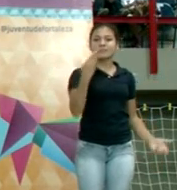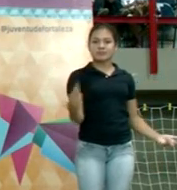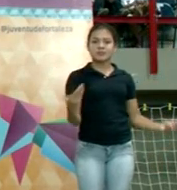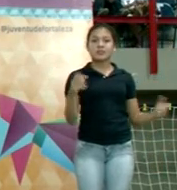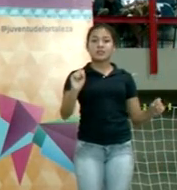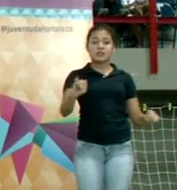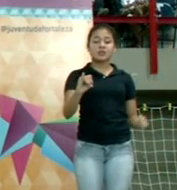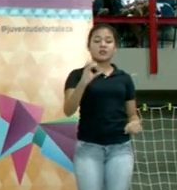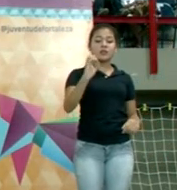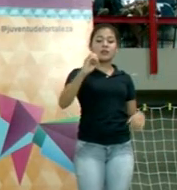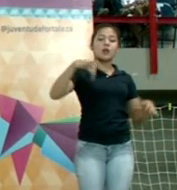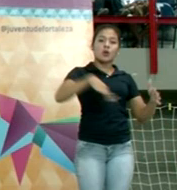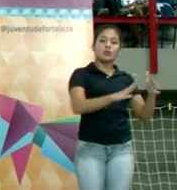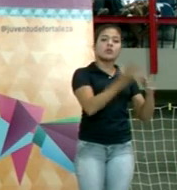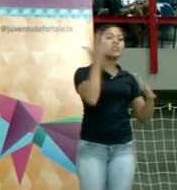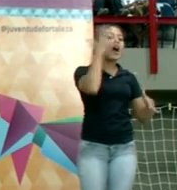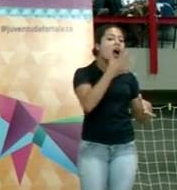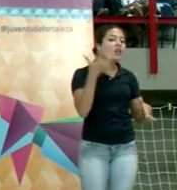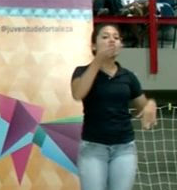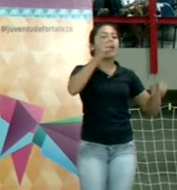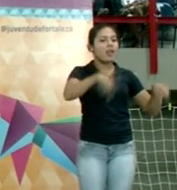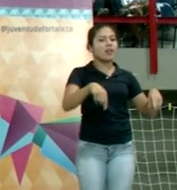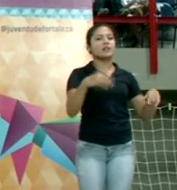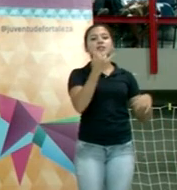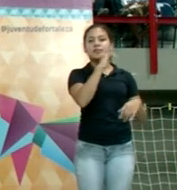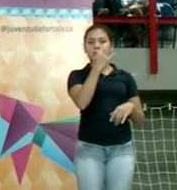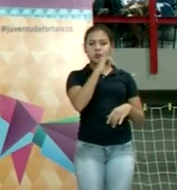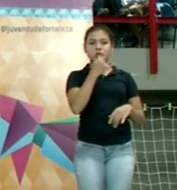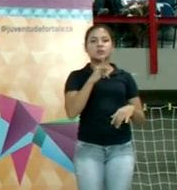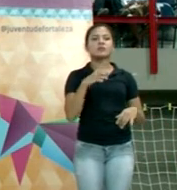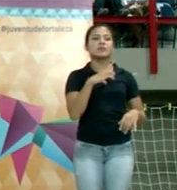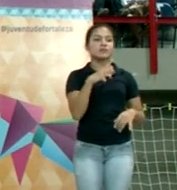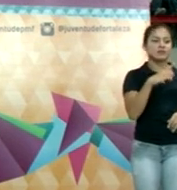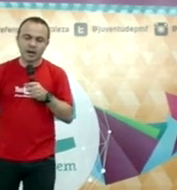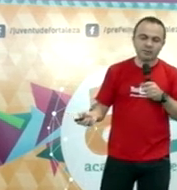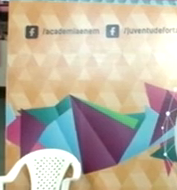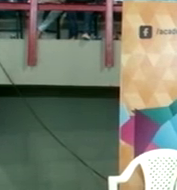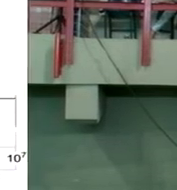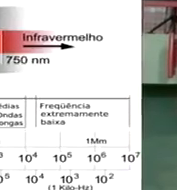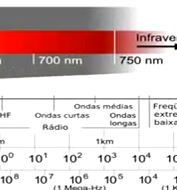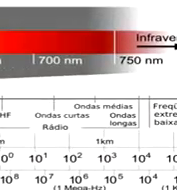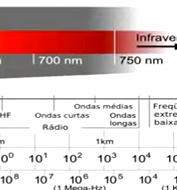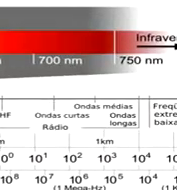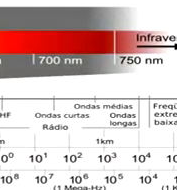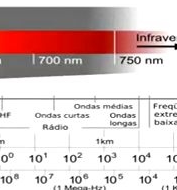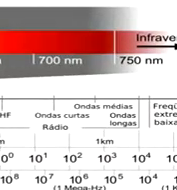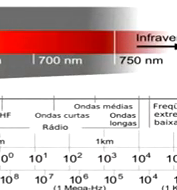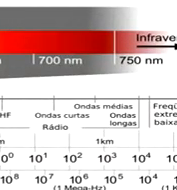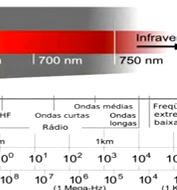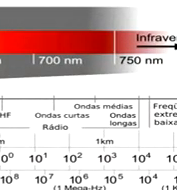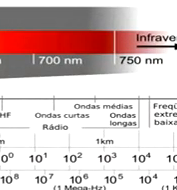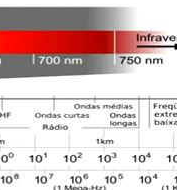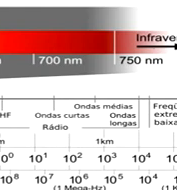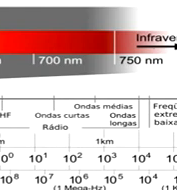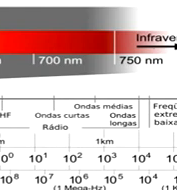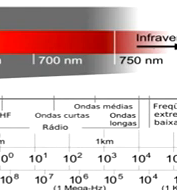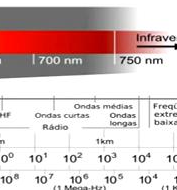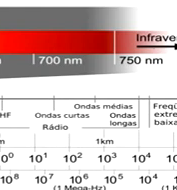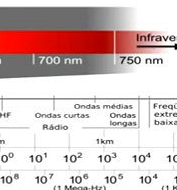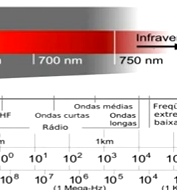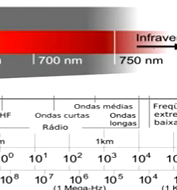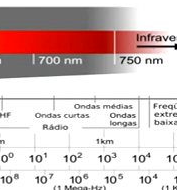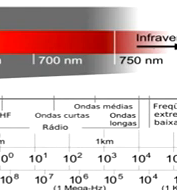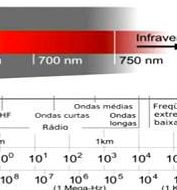rádio são ondas eletromagnéticas, sim. Agora, onde é que esse item ficou errado? Esse item ficou errado porque ele escreveu bem